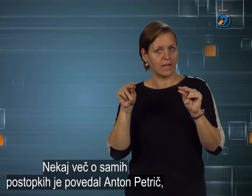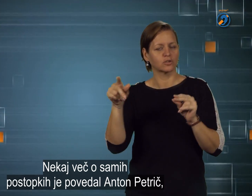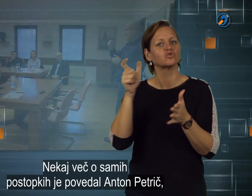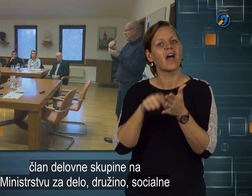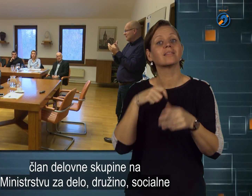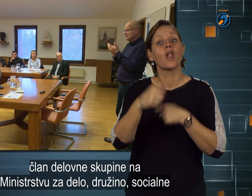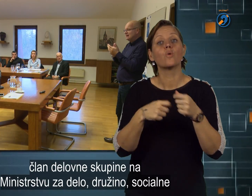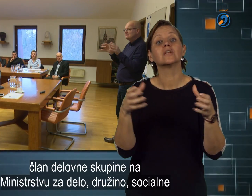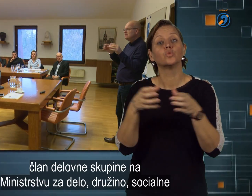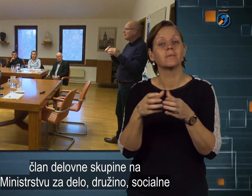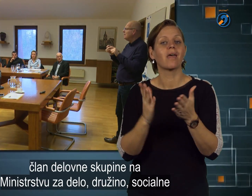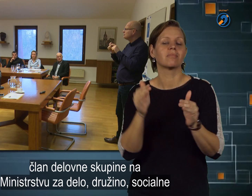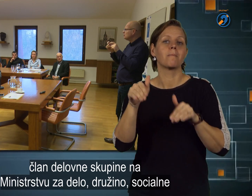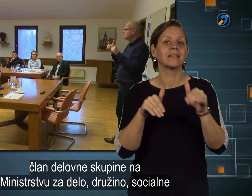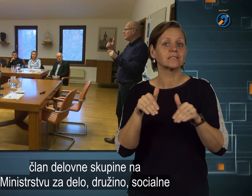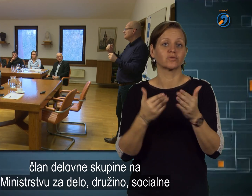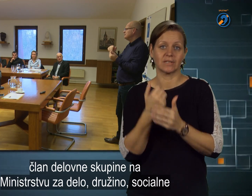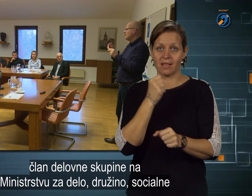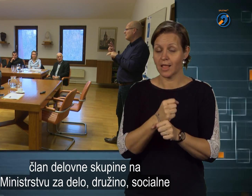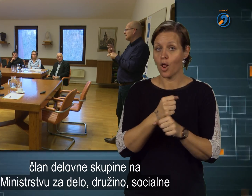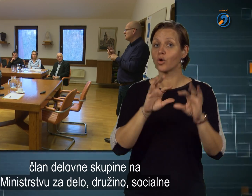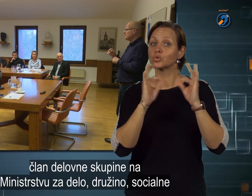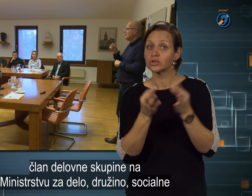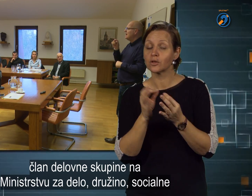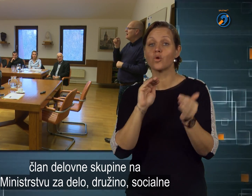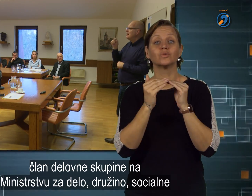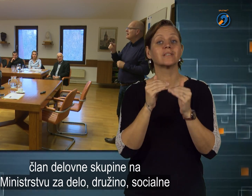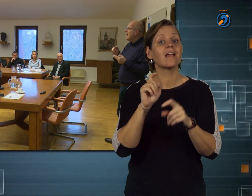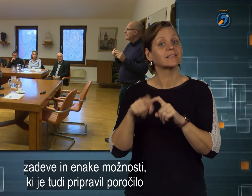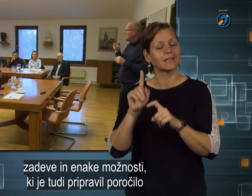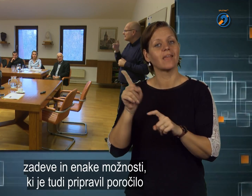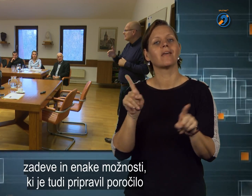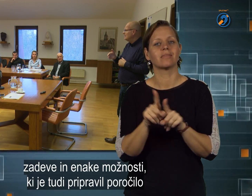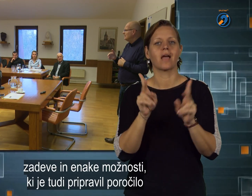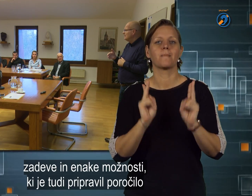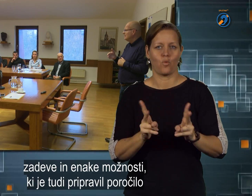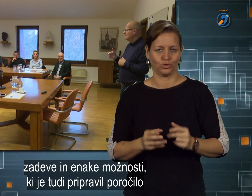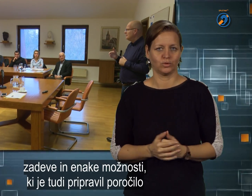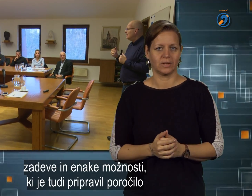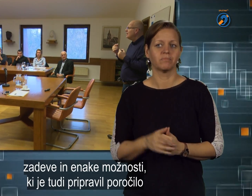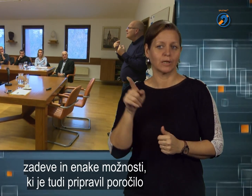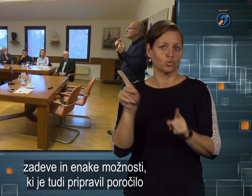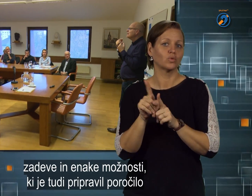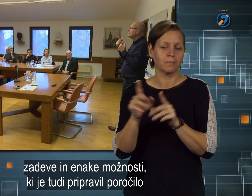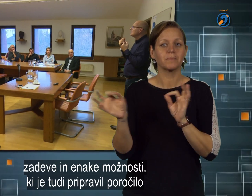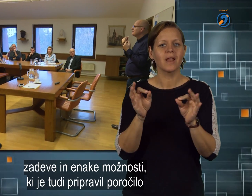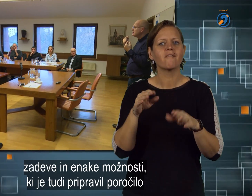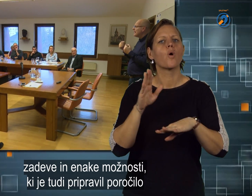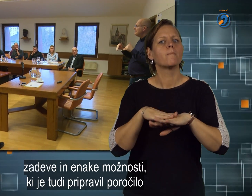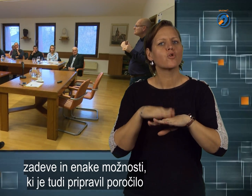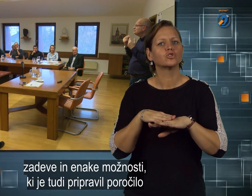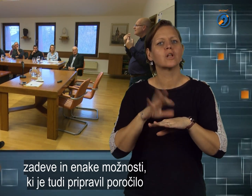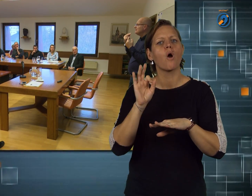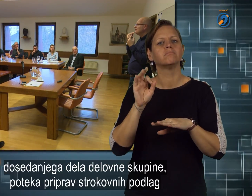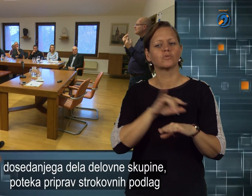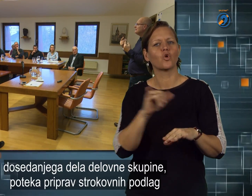Anton Petrič, član delovne skupine na Ministrstvu za delo, družino, socialne zadeve in enake možnosti, ki je tudi